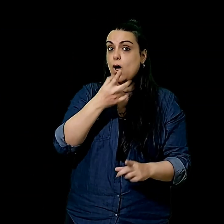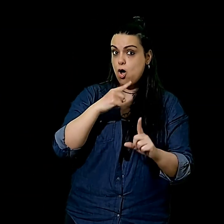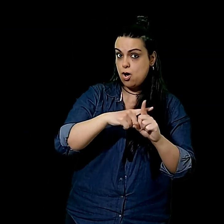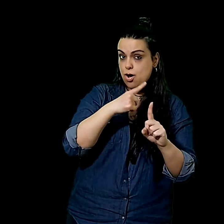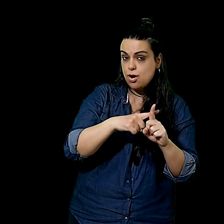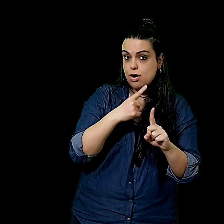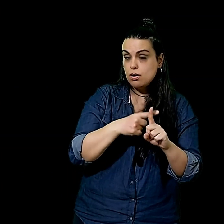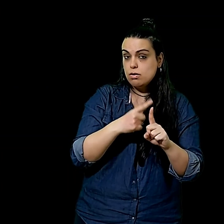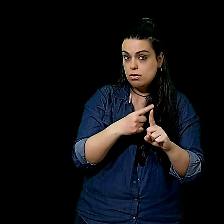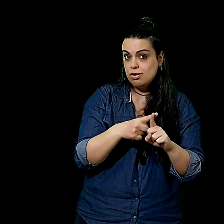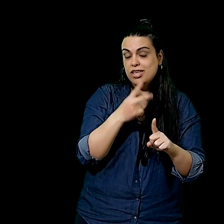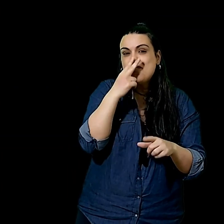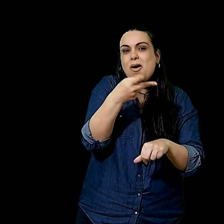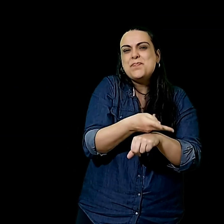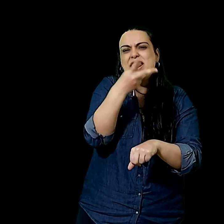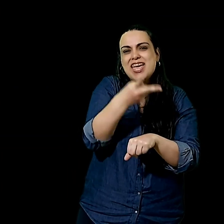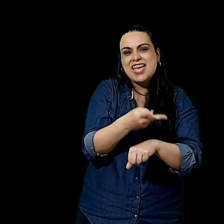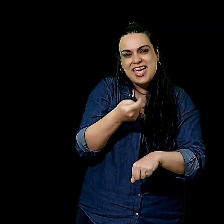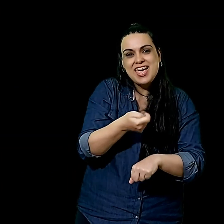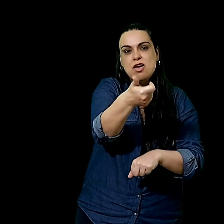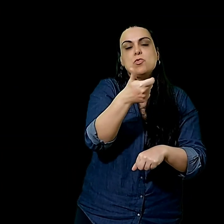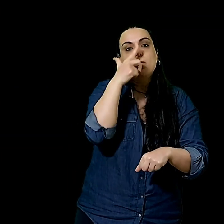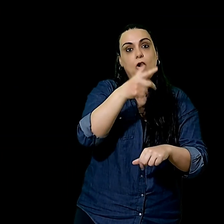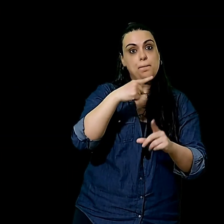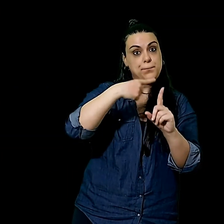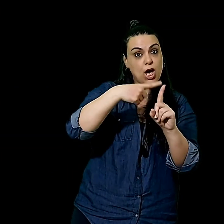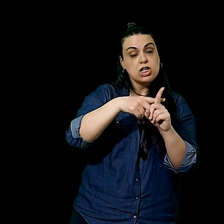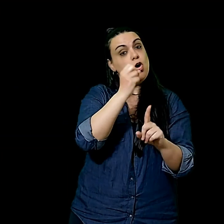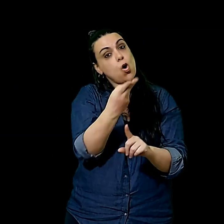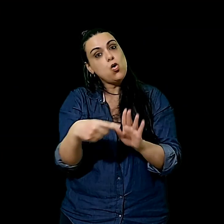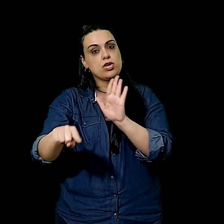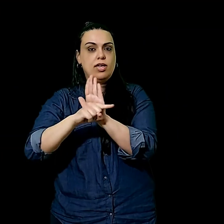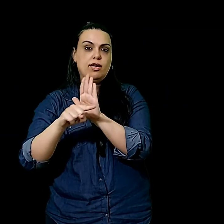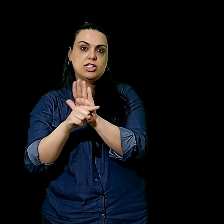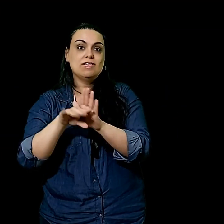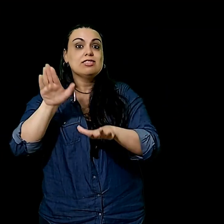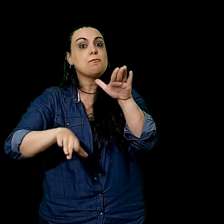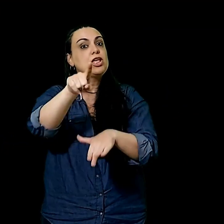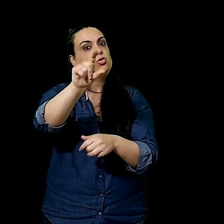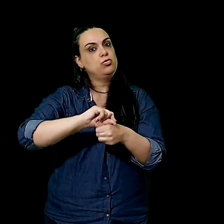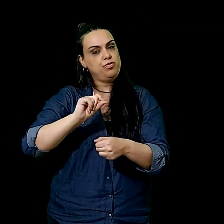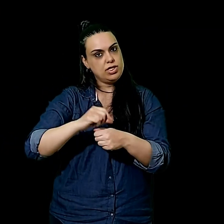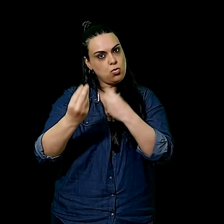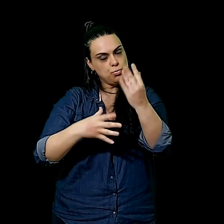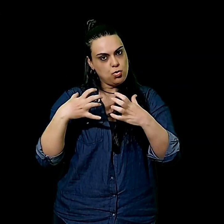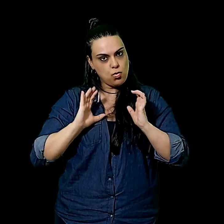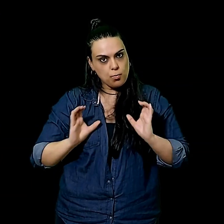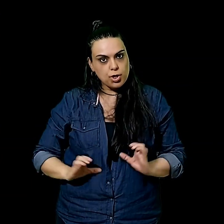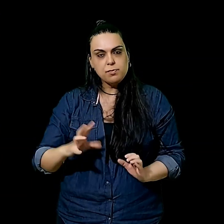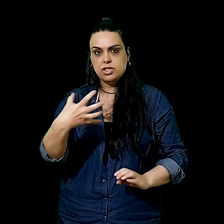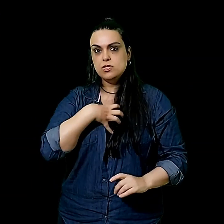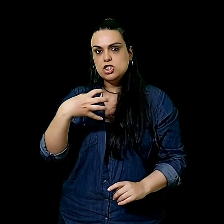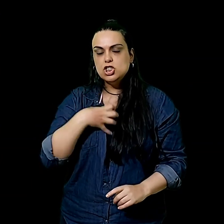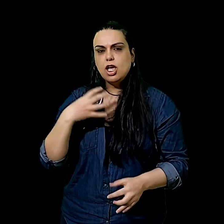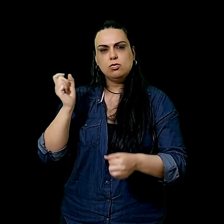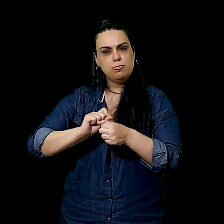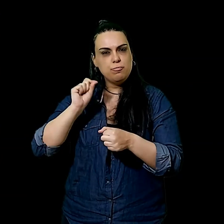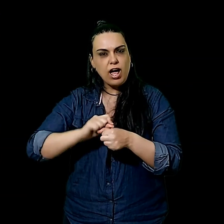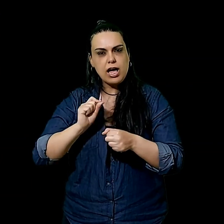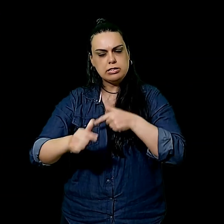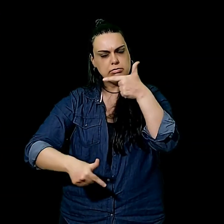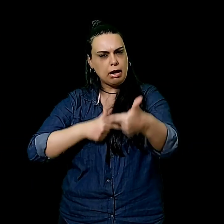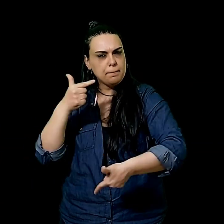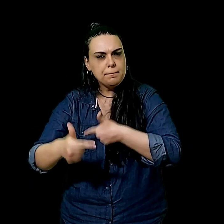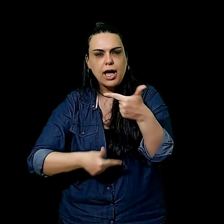positiva ou negativa dentro daquilo que eu fiz. Isso aqui é muito relevante para você entender que absolutamente tudo que você faz